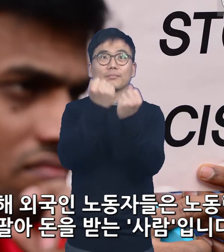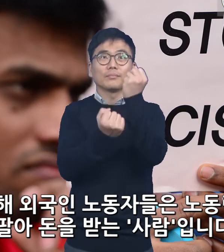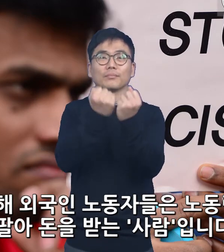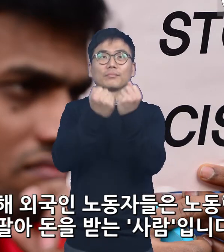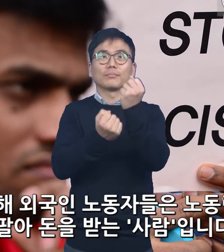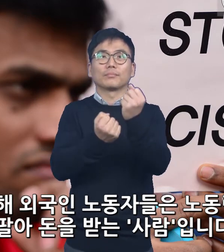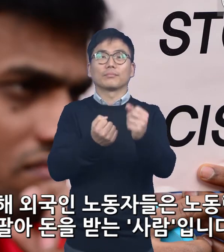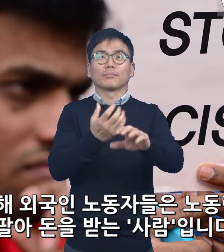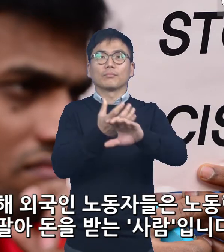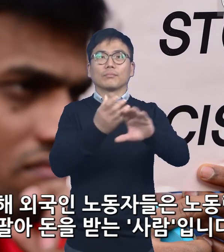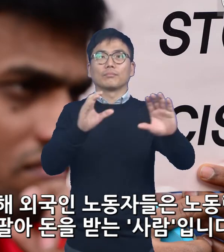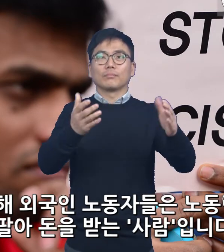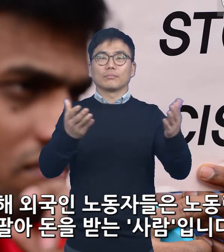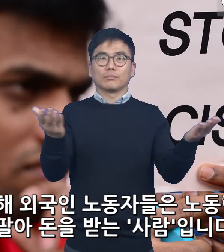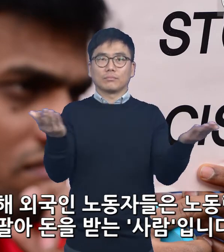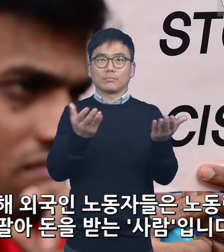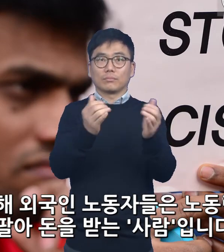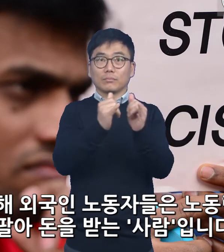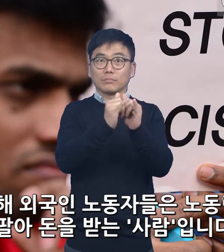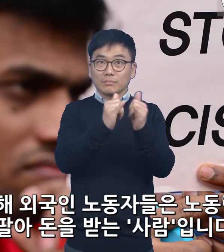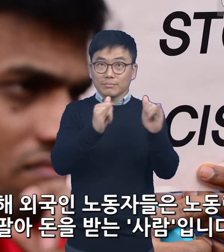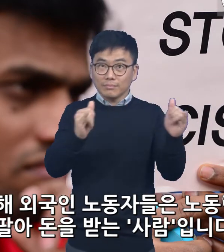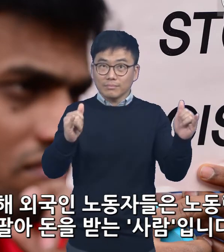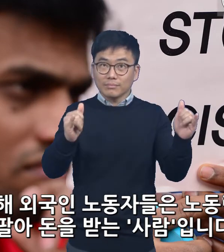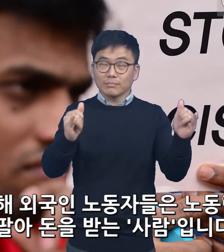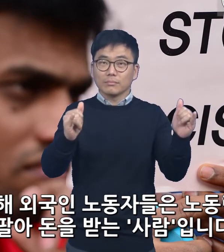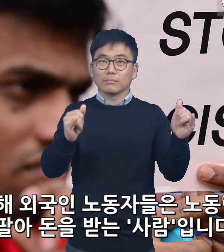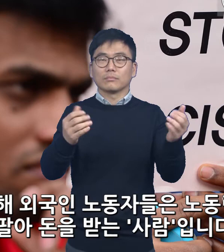쉽게 말해 외국인 노동자들은